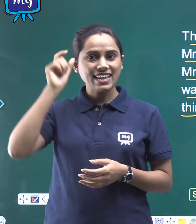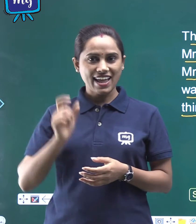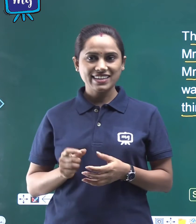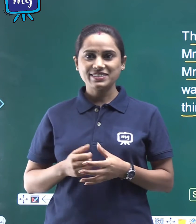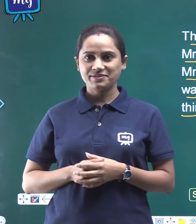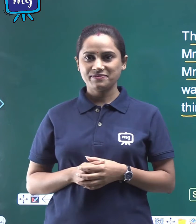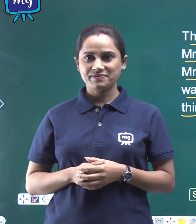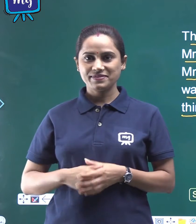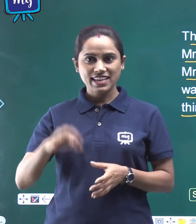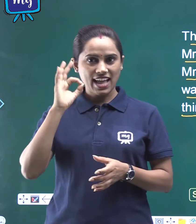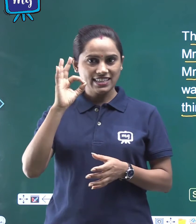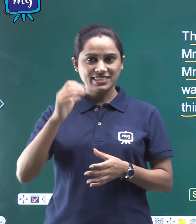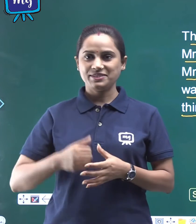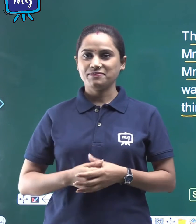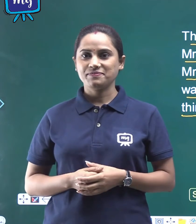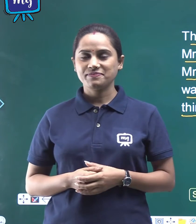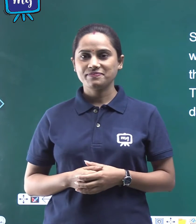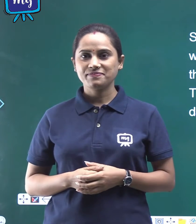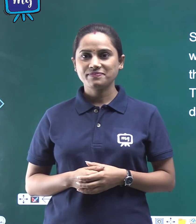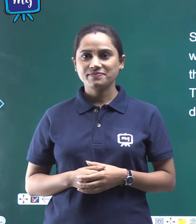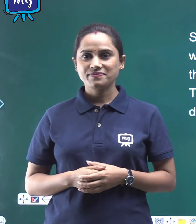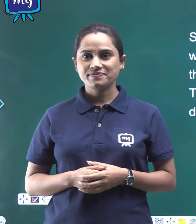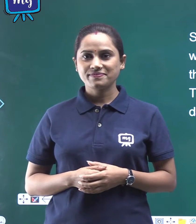नाइस अच्छी.